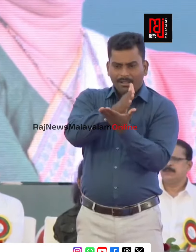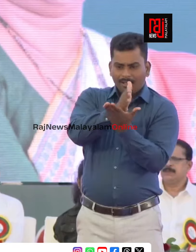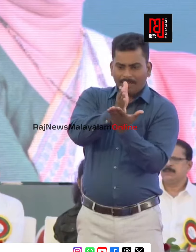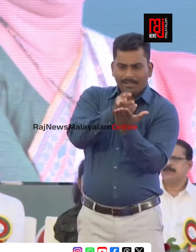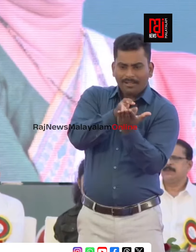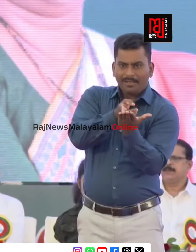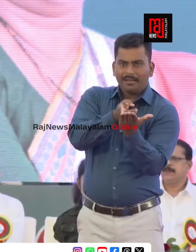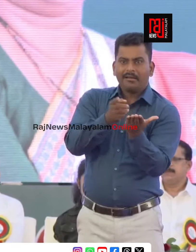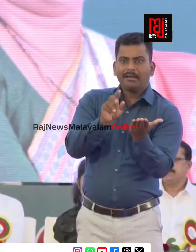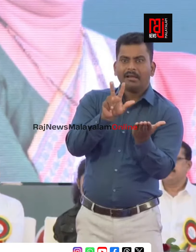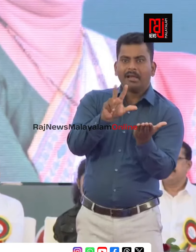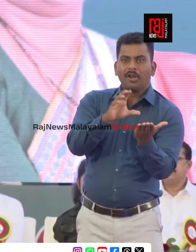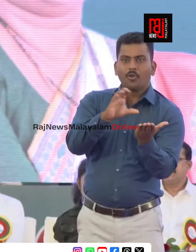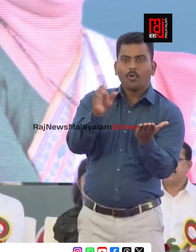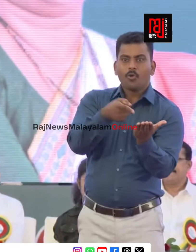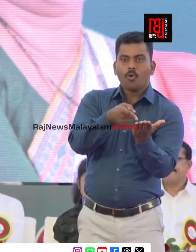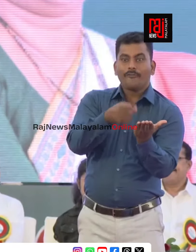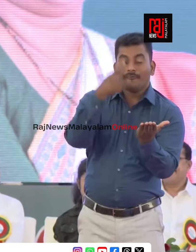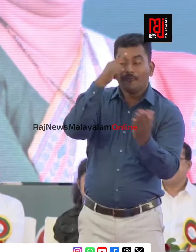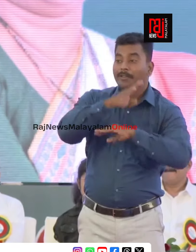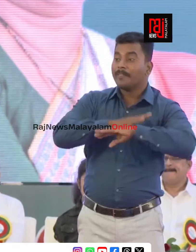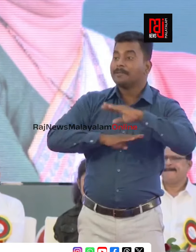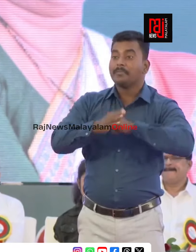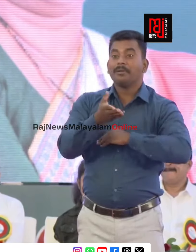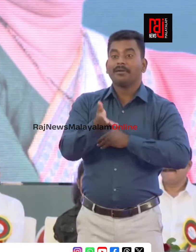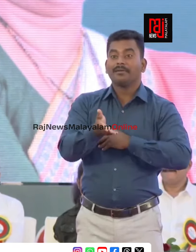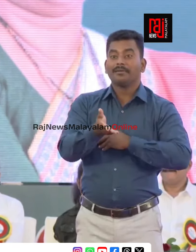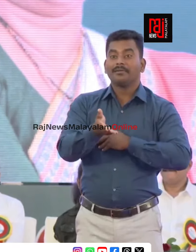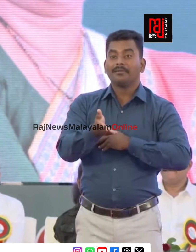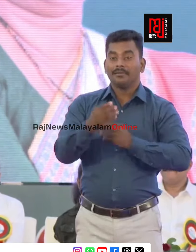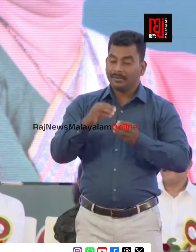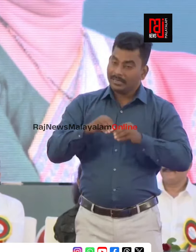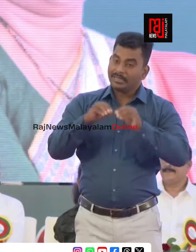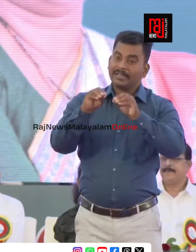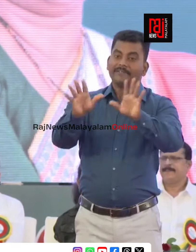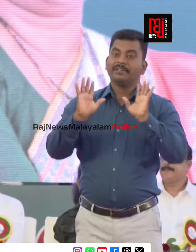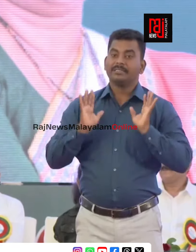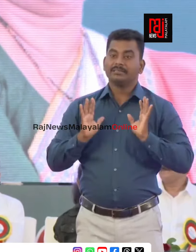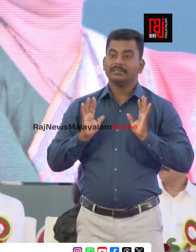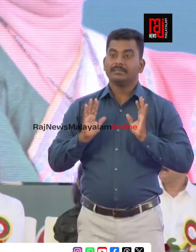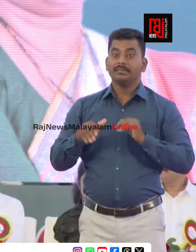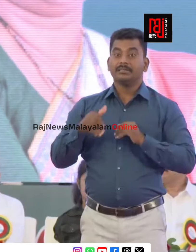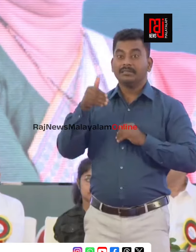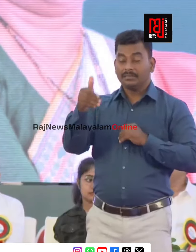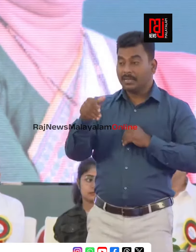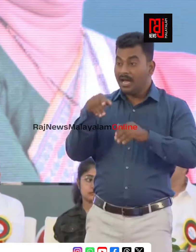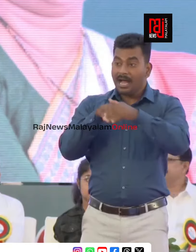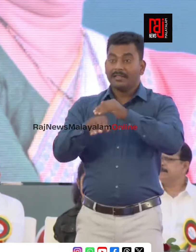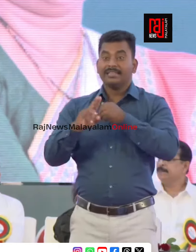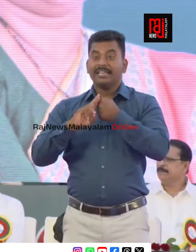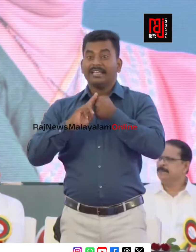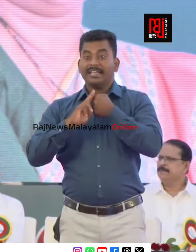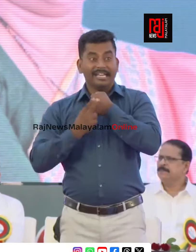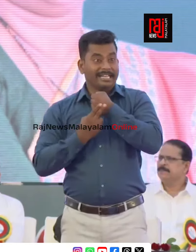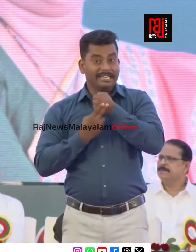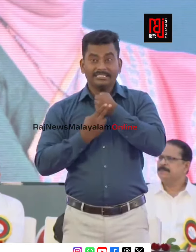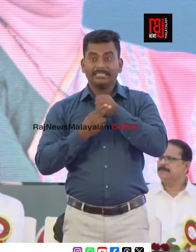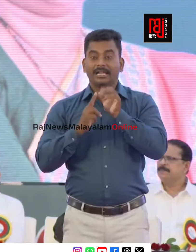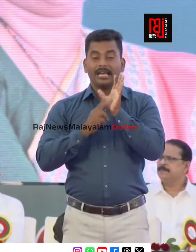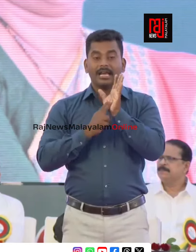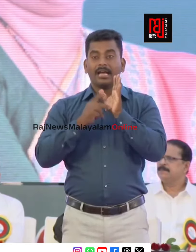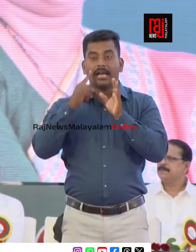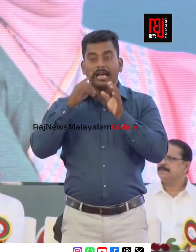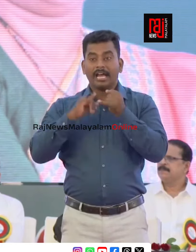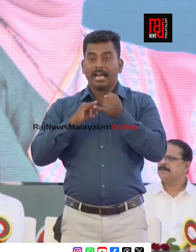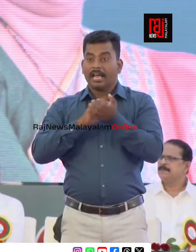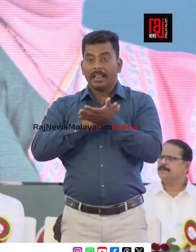എത്തിക്കുന്നതിൽ സുപ്രധാന പങ്കുവഹിക്കുന്ന നാഷണൽ ഇൻസ്റ്റിറ്റ്യൂട്ട് ഓഫ് സ്പീച്ച് ആൻഡ് ഹിയറിംഗിൻ്റെ